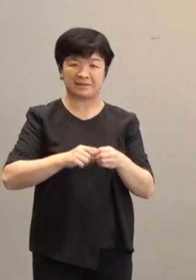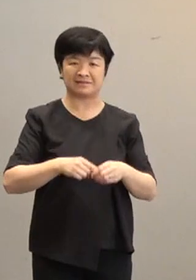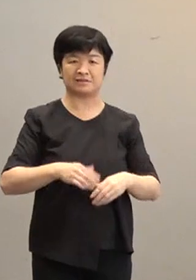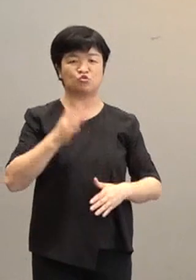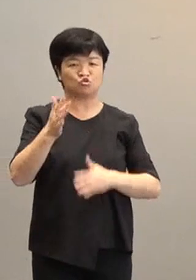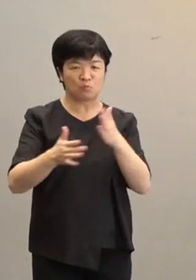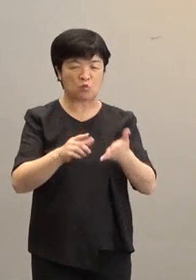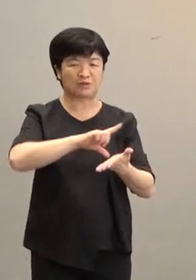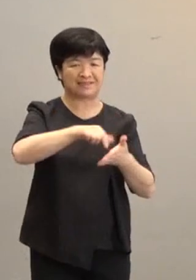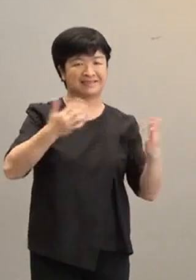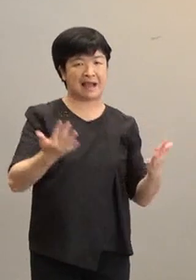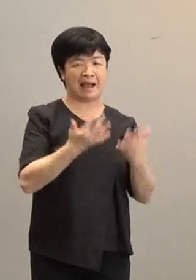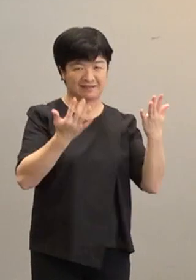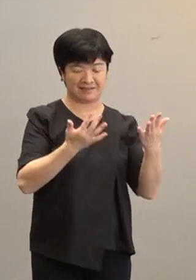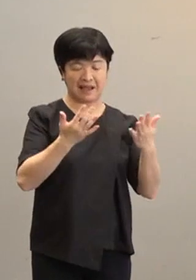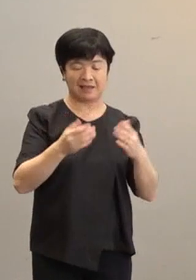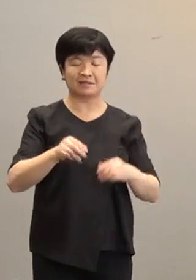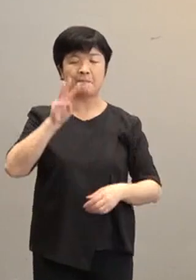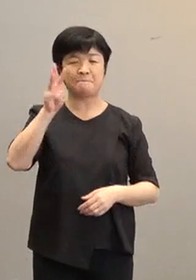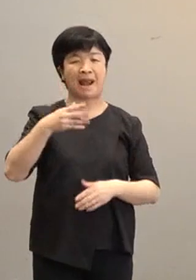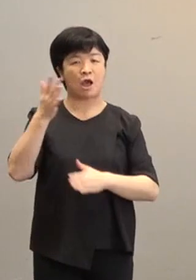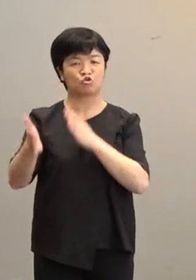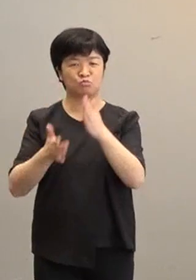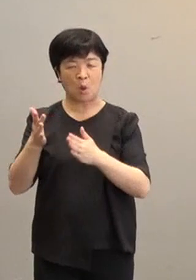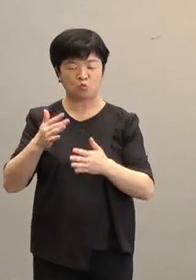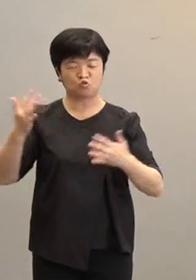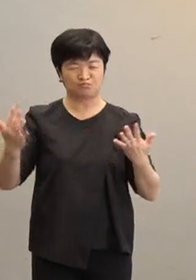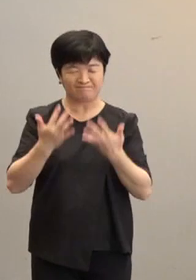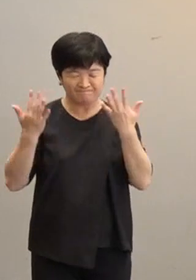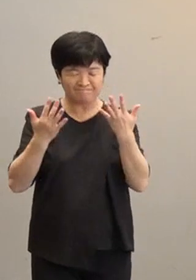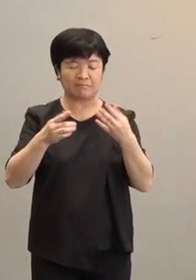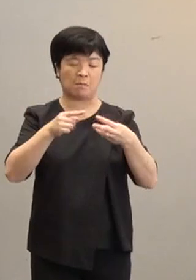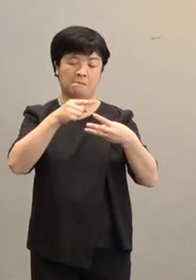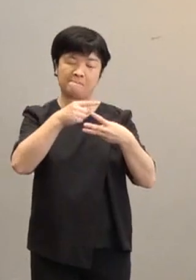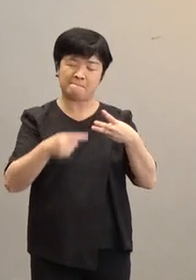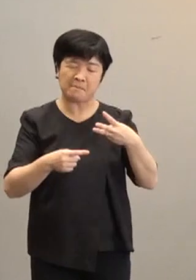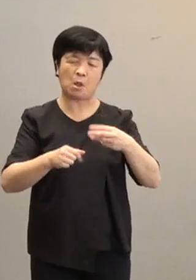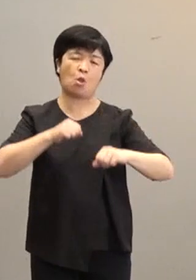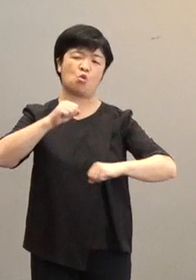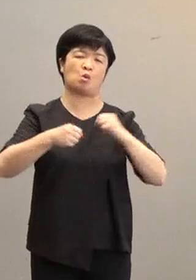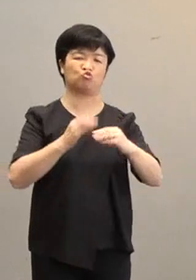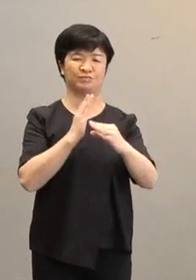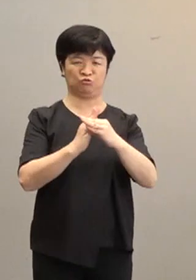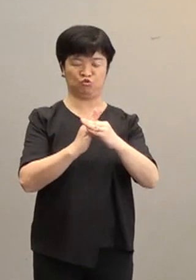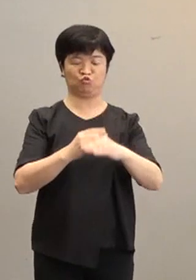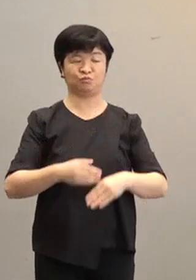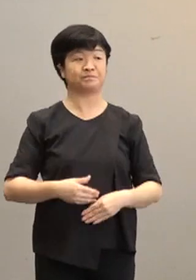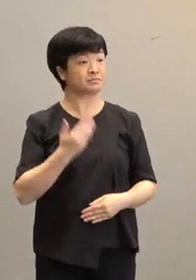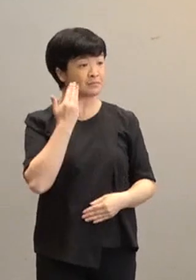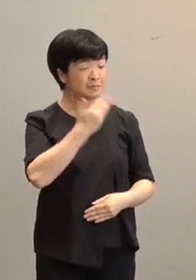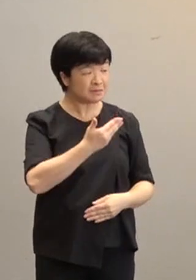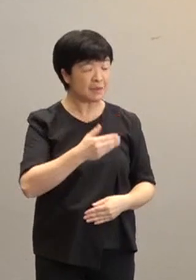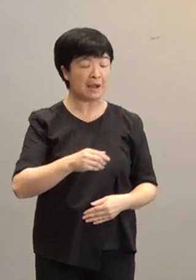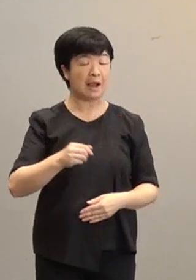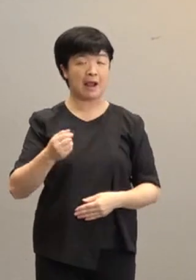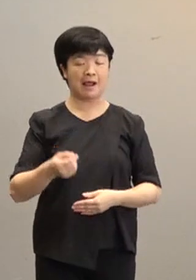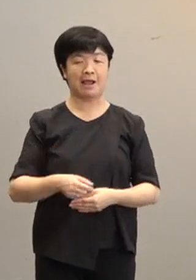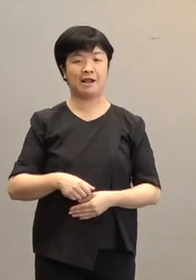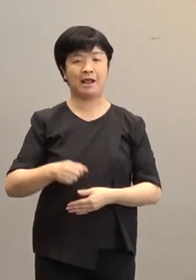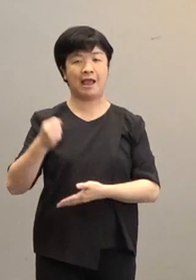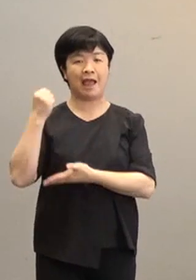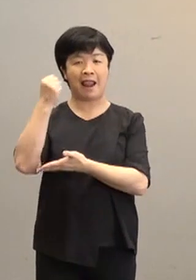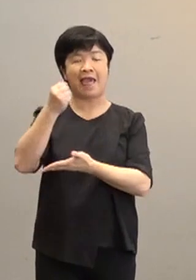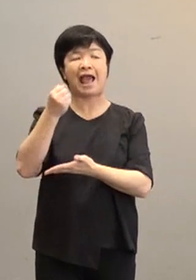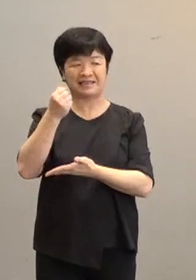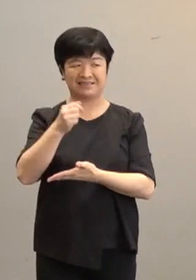パラスポーツの振興、そうした点に今まさに取り組んでいるところですね。 今レガシーというお話ありました。今週末にもサーキ